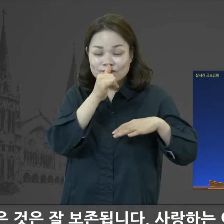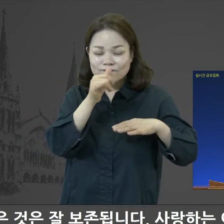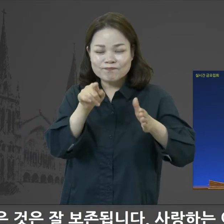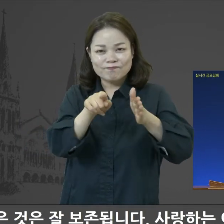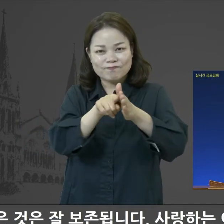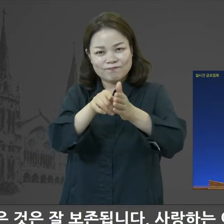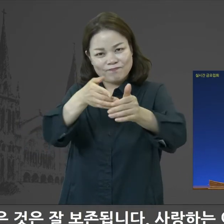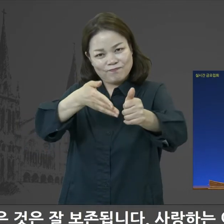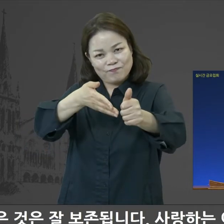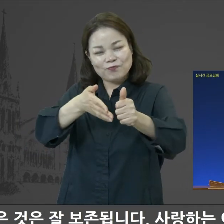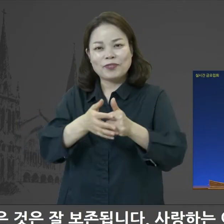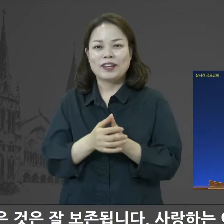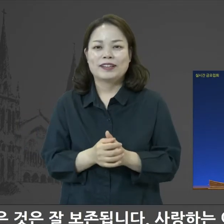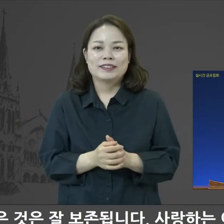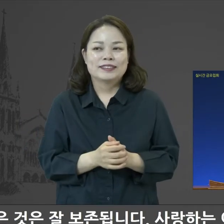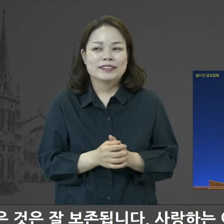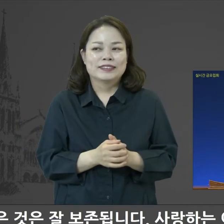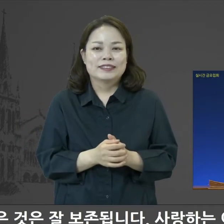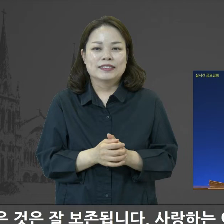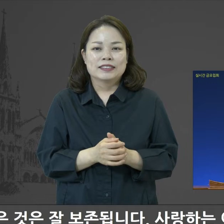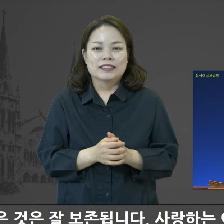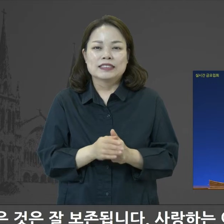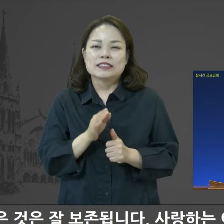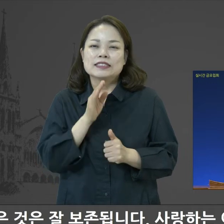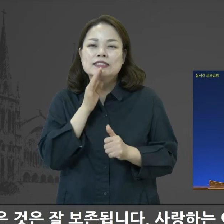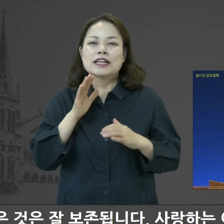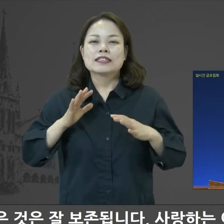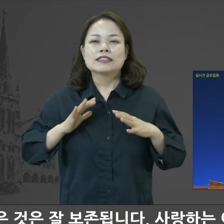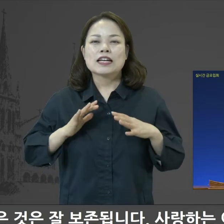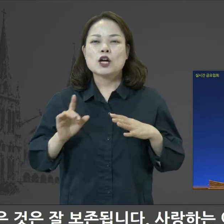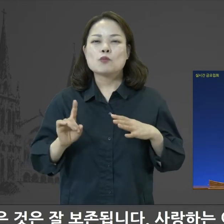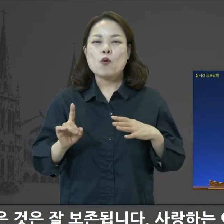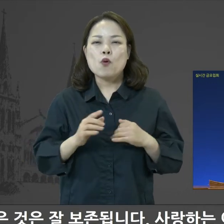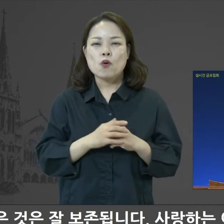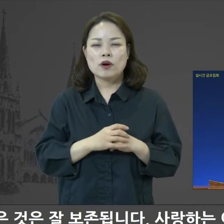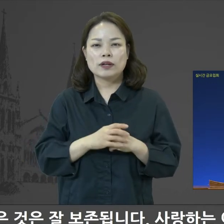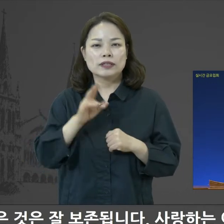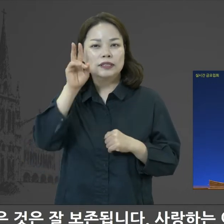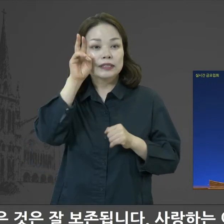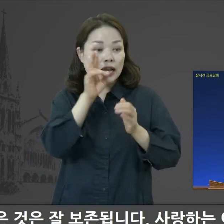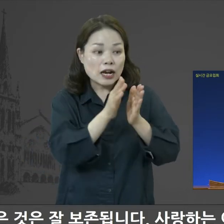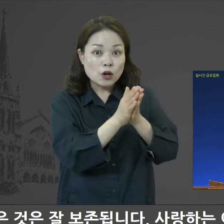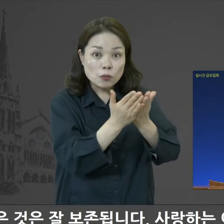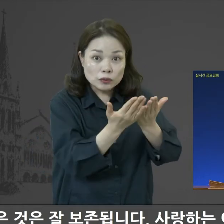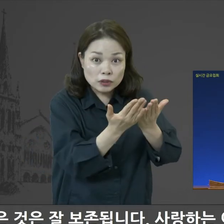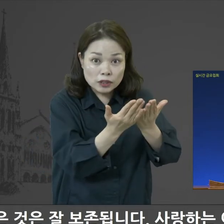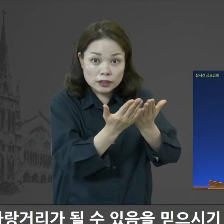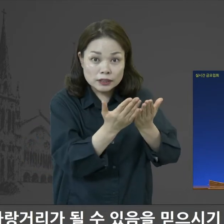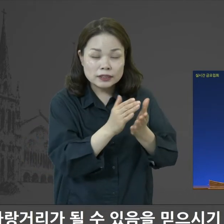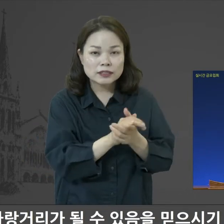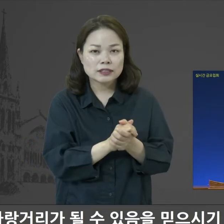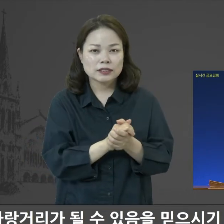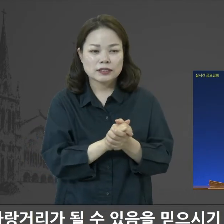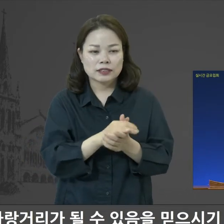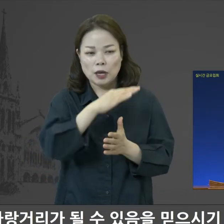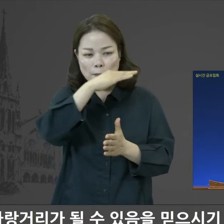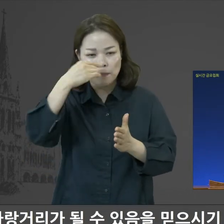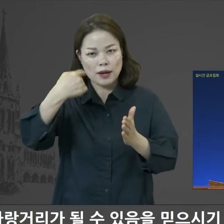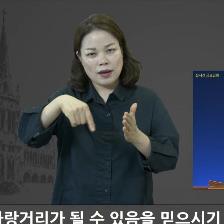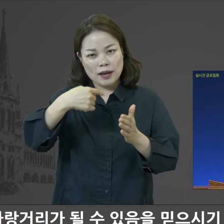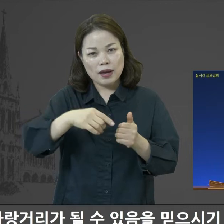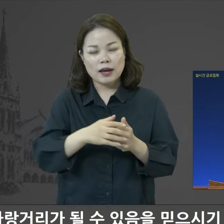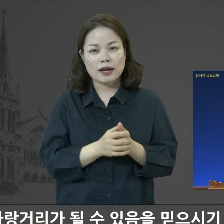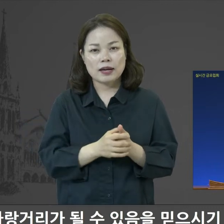믿으시기 바랍니다. 자, 그럼 진짜 자랑거리가 뭔지 이제 야고보서가 얘기하는 교훈으로 돌아와